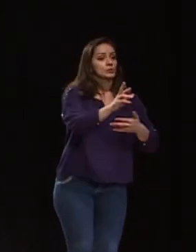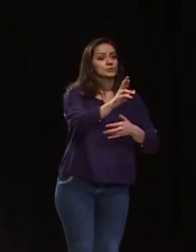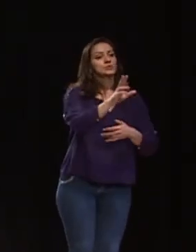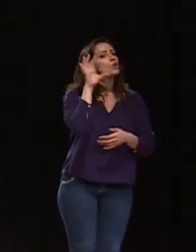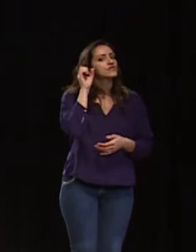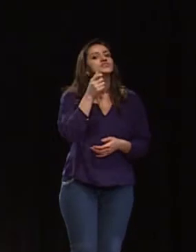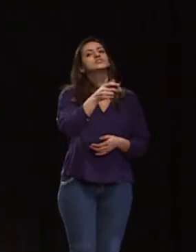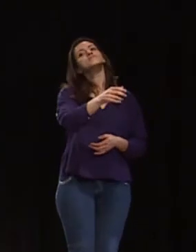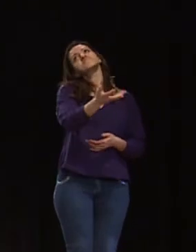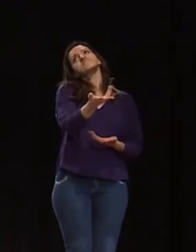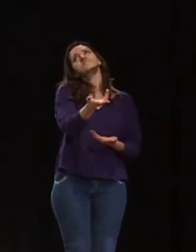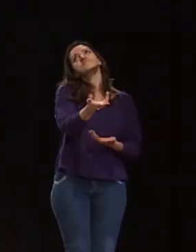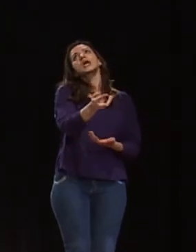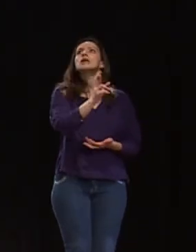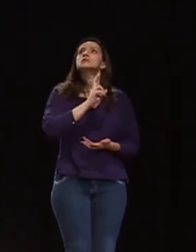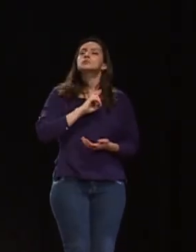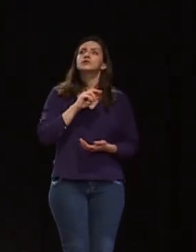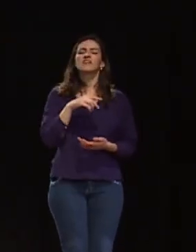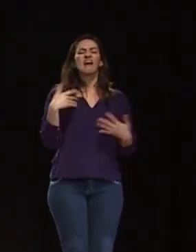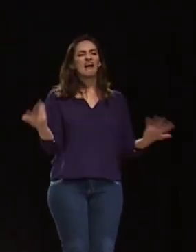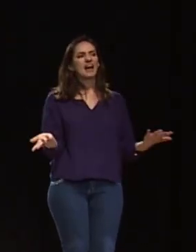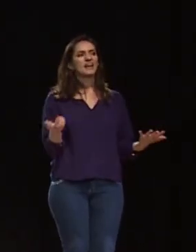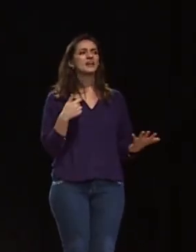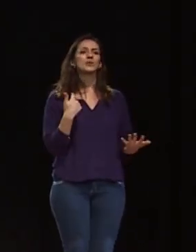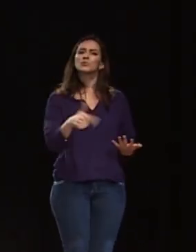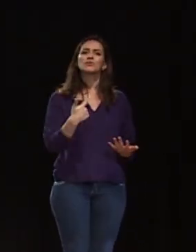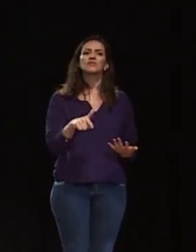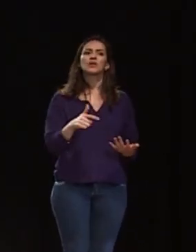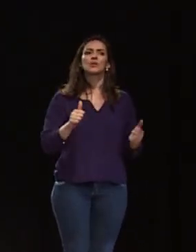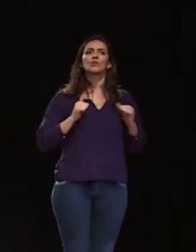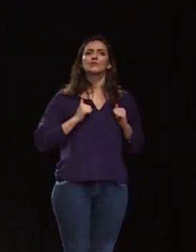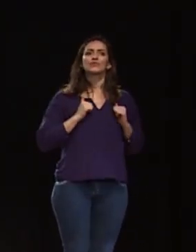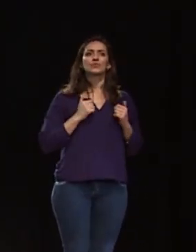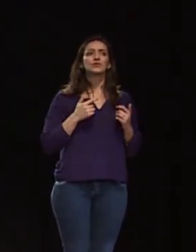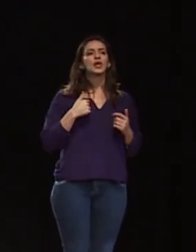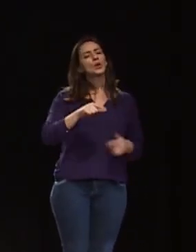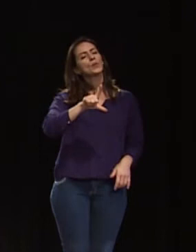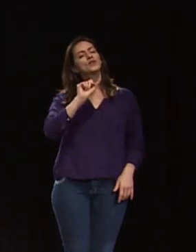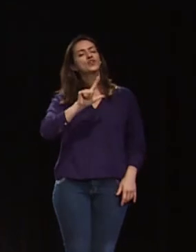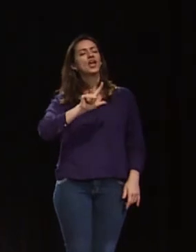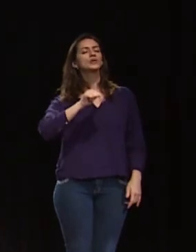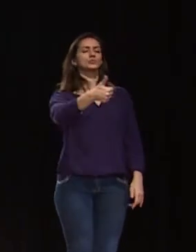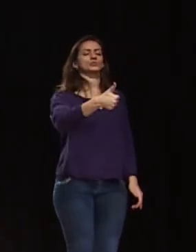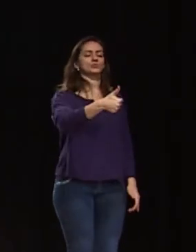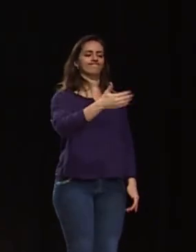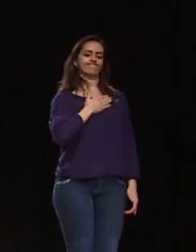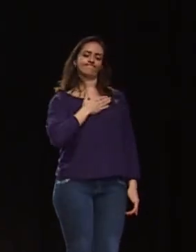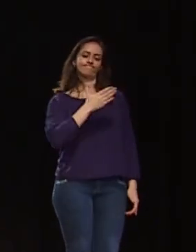E, então, alguns ouvintes também responderam que não usavam a Libras porque não se sentiam confortáveis em usar. Preferiam usar